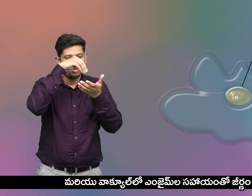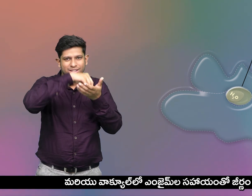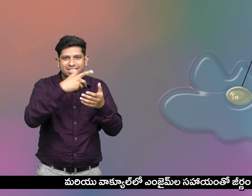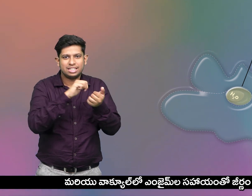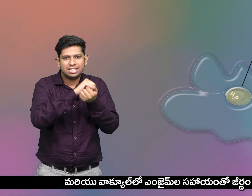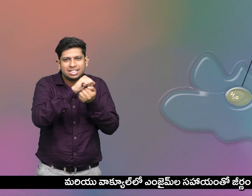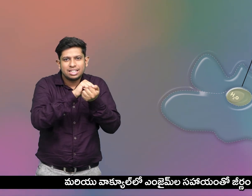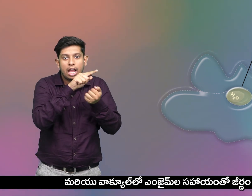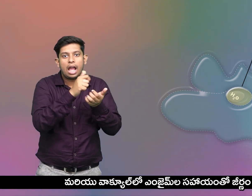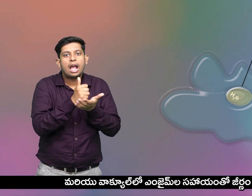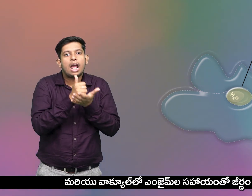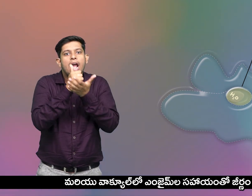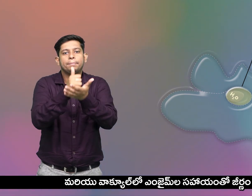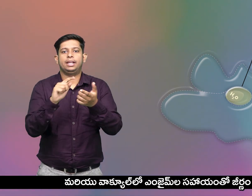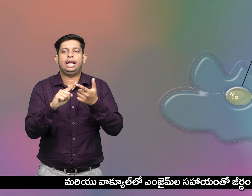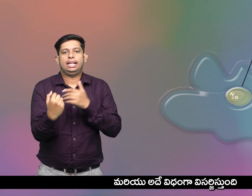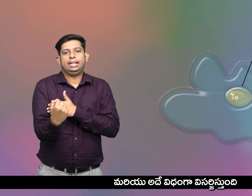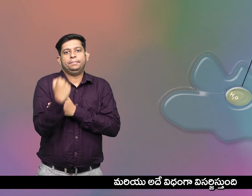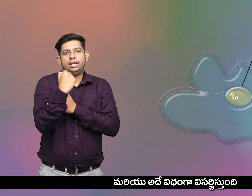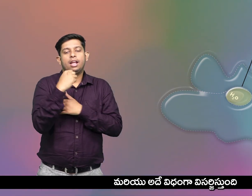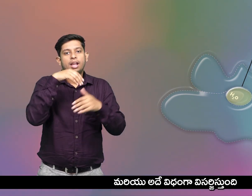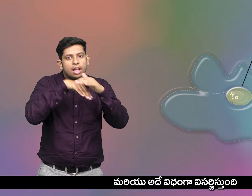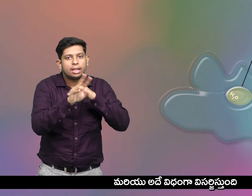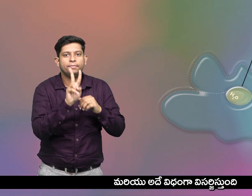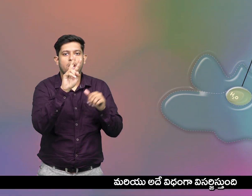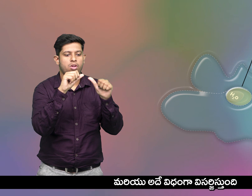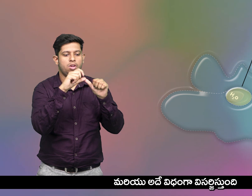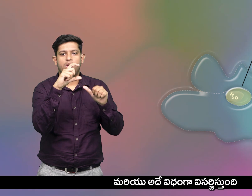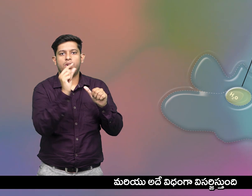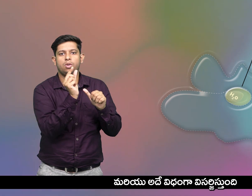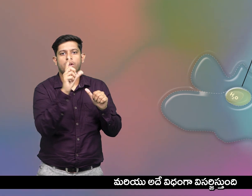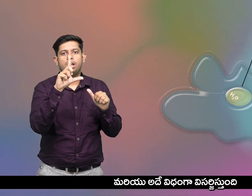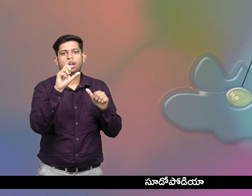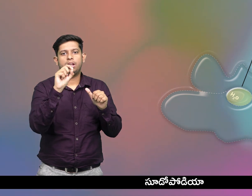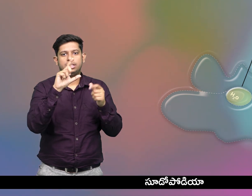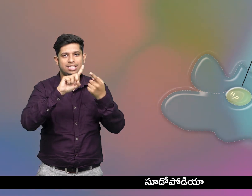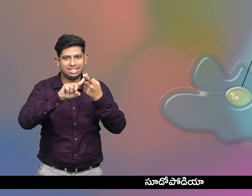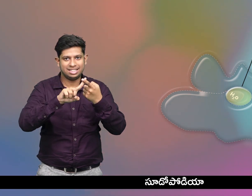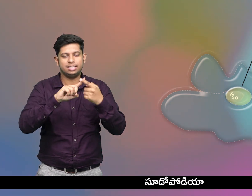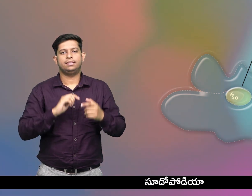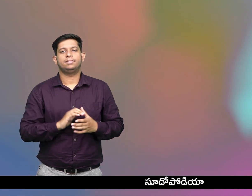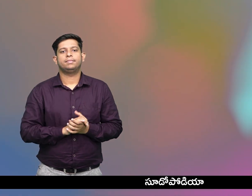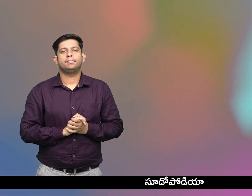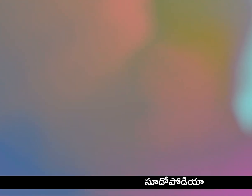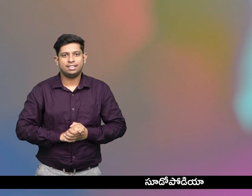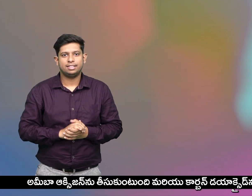ఎంజైమ్ల సహాయంతో జీర్ణం చేస్తుంది మరియు అదేవిధంగా విసర్జించండి. సూడోపోడియా